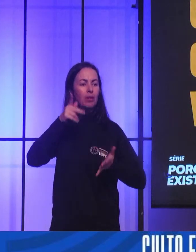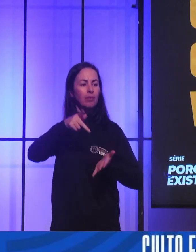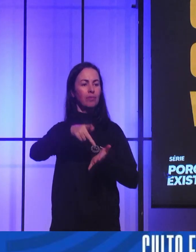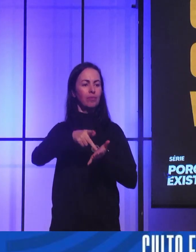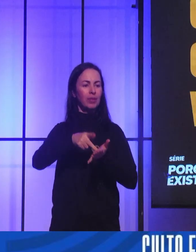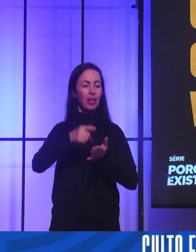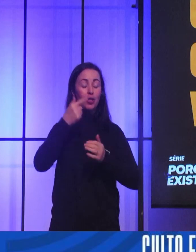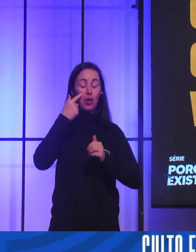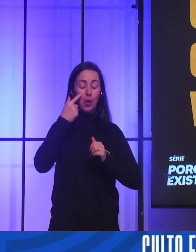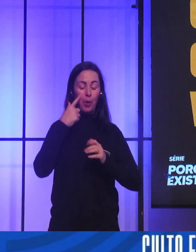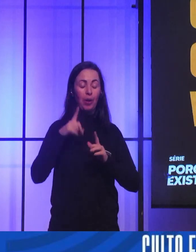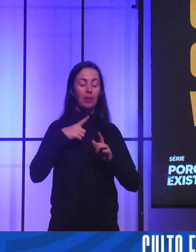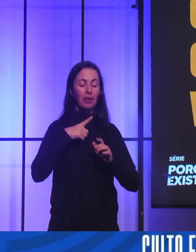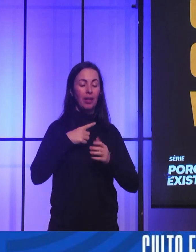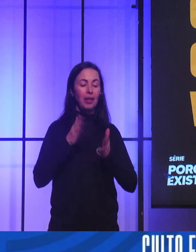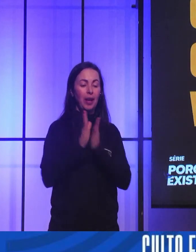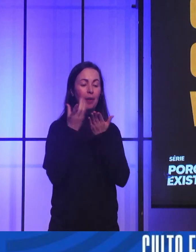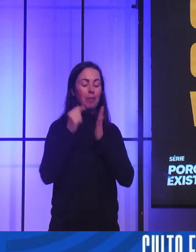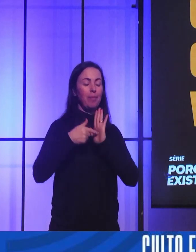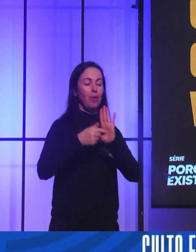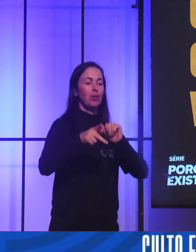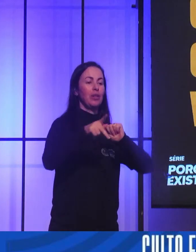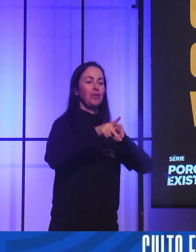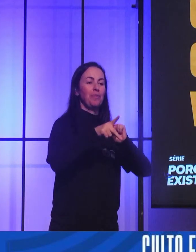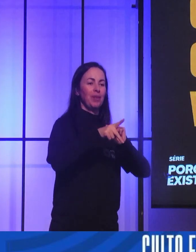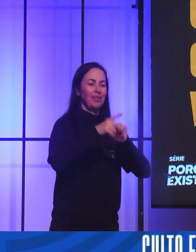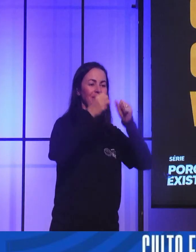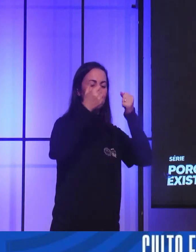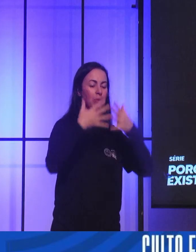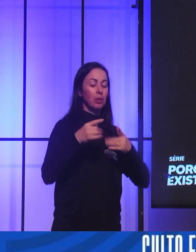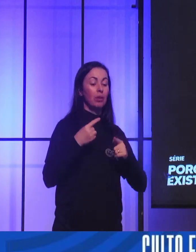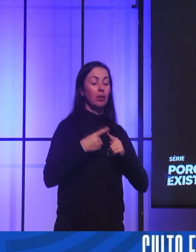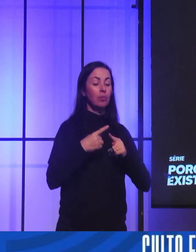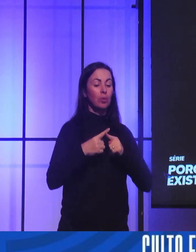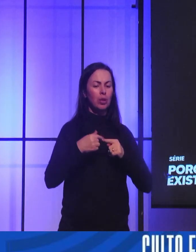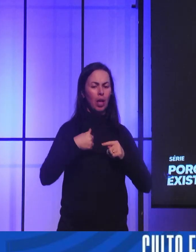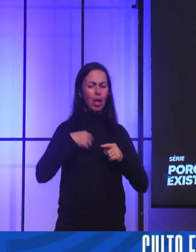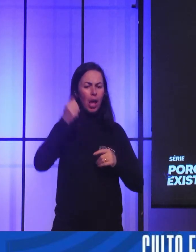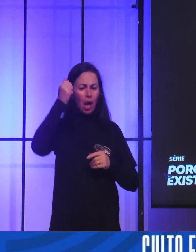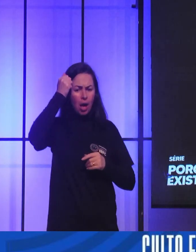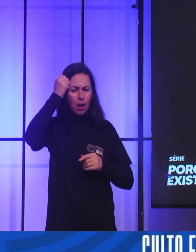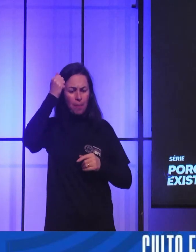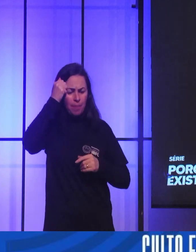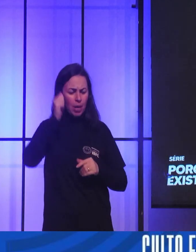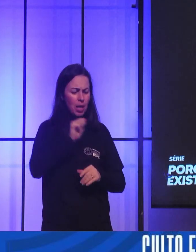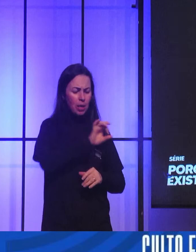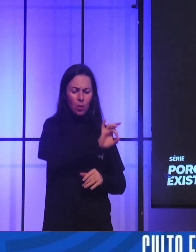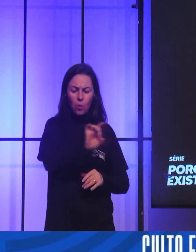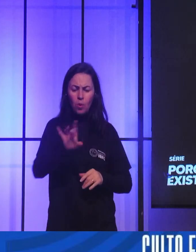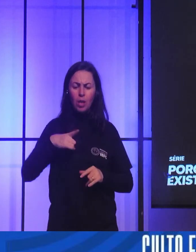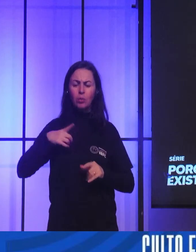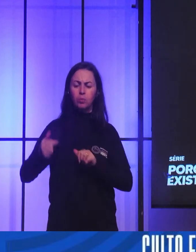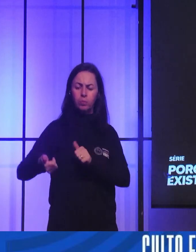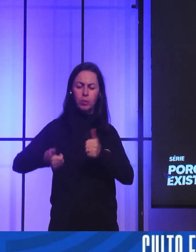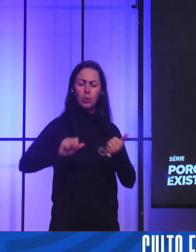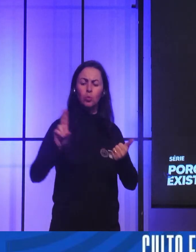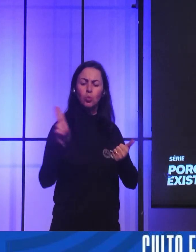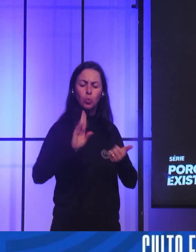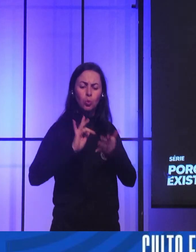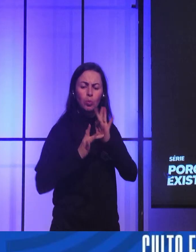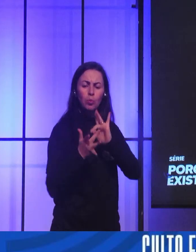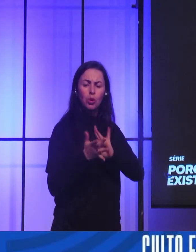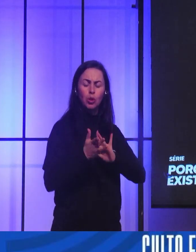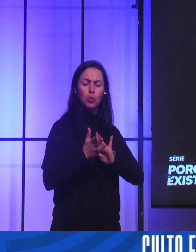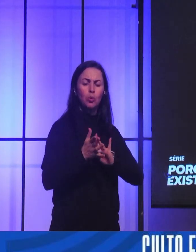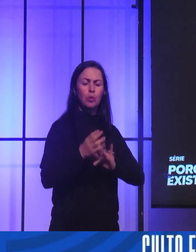assim, palavras de Pedro: arrependam-se e cada um de vocês seja batizado em nome de Jesus Cristo para perdão